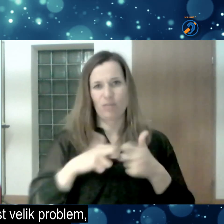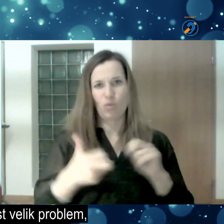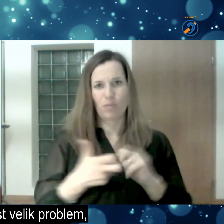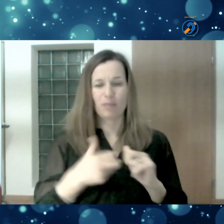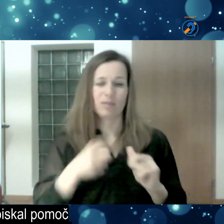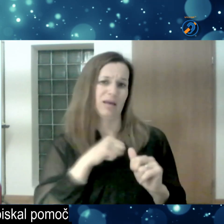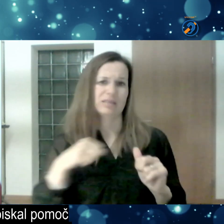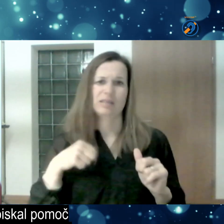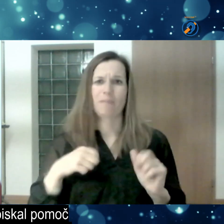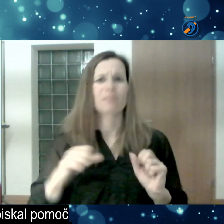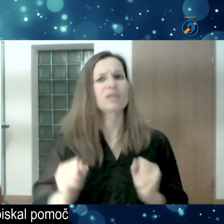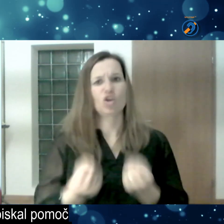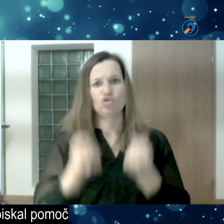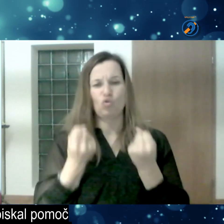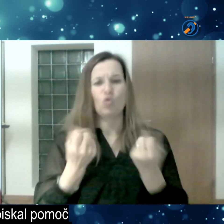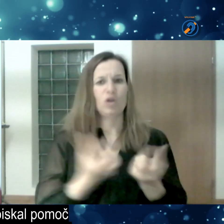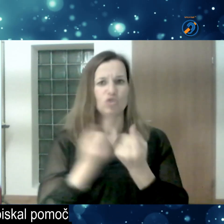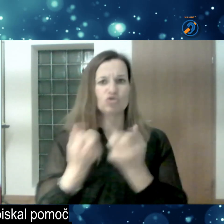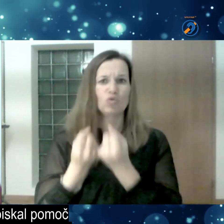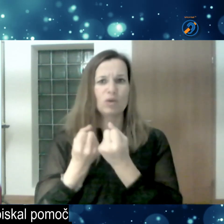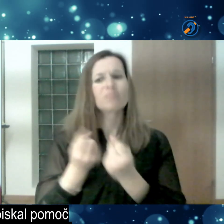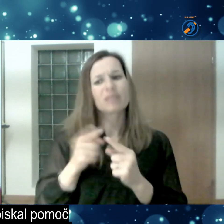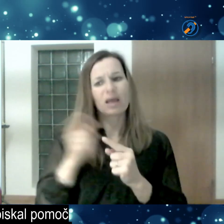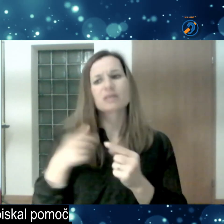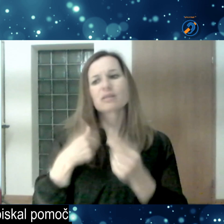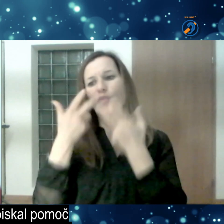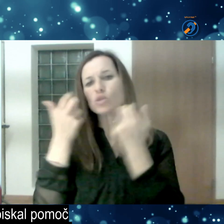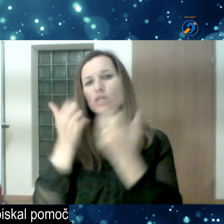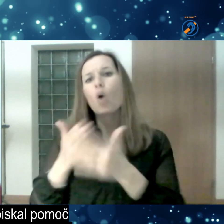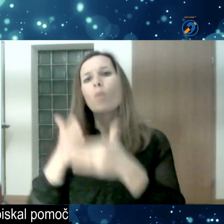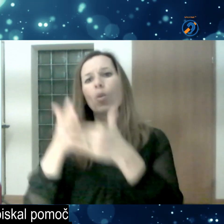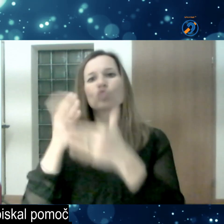težko rešujem, in takrat sem poiskal tudi pomoč kranjskega društva Auris.